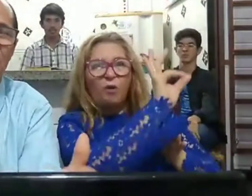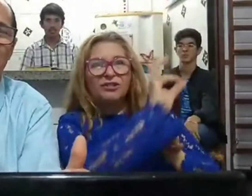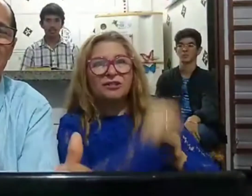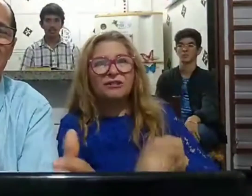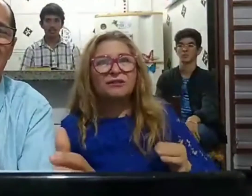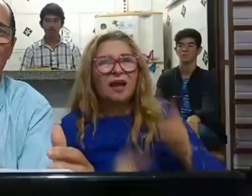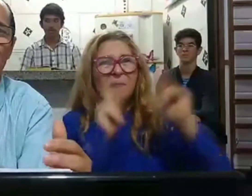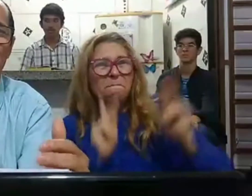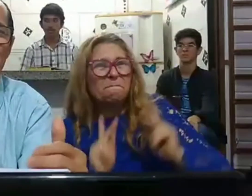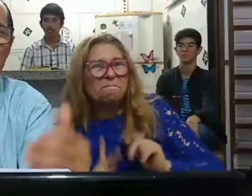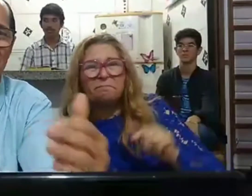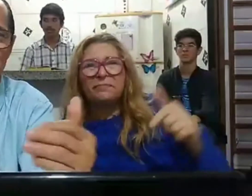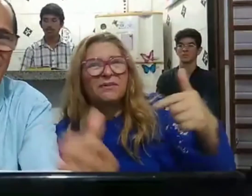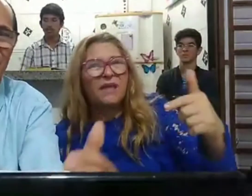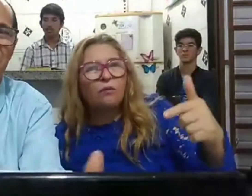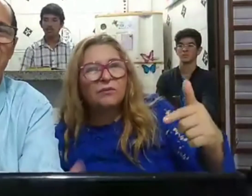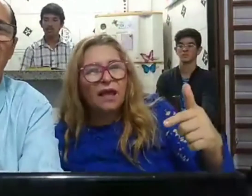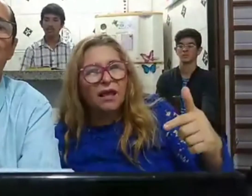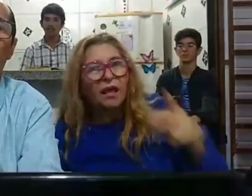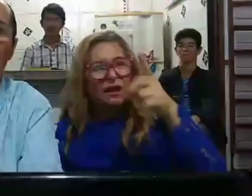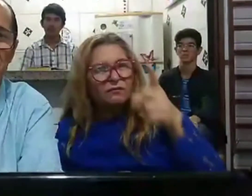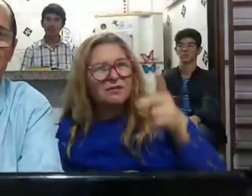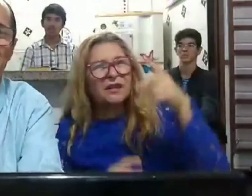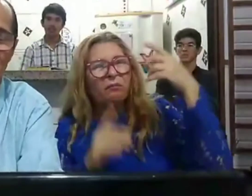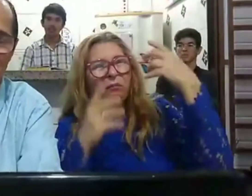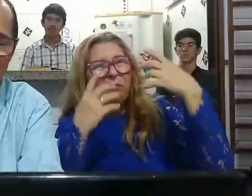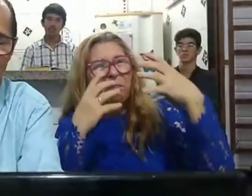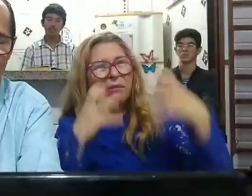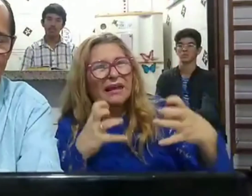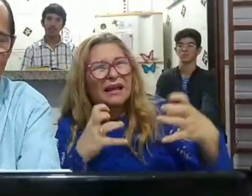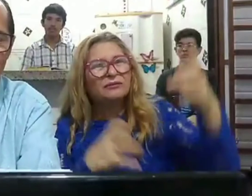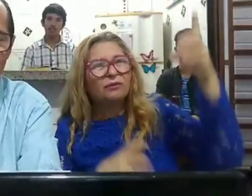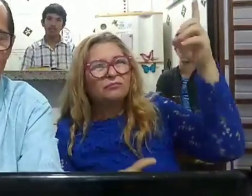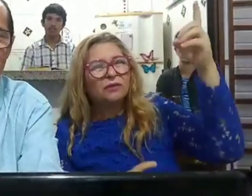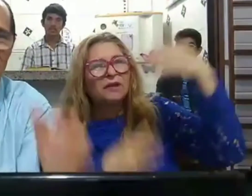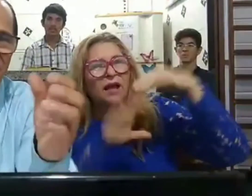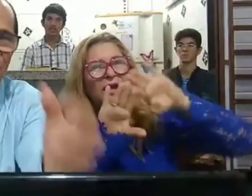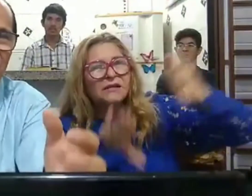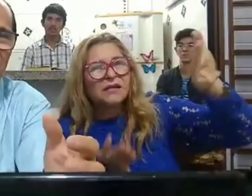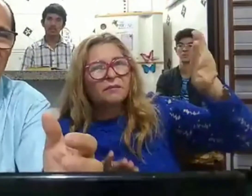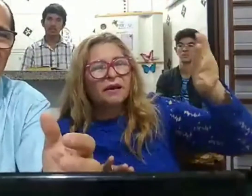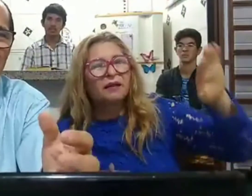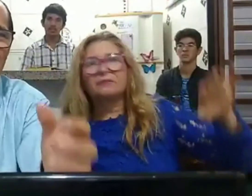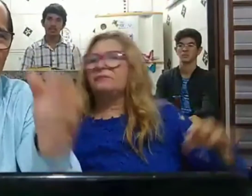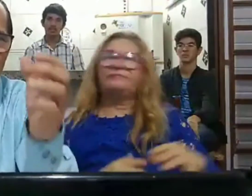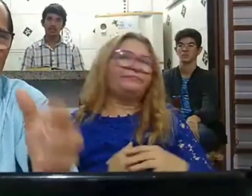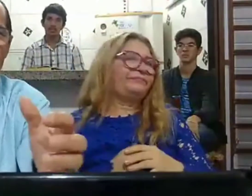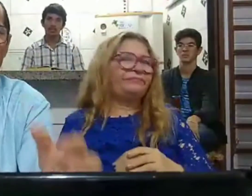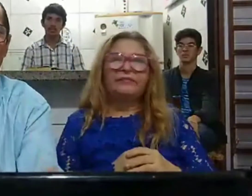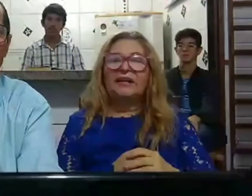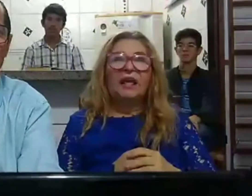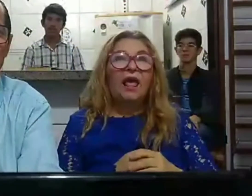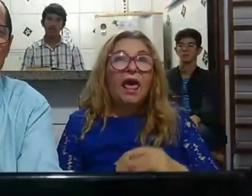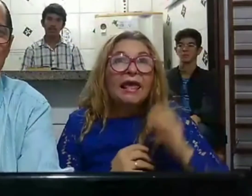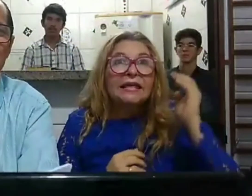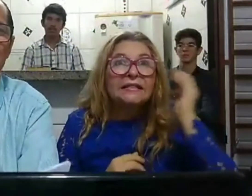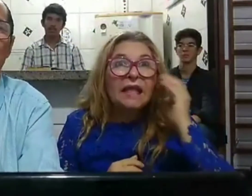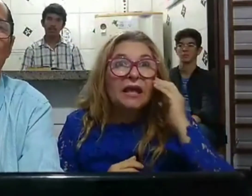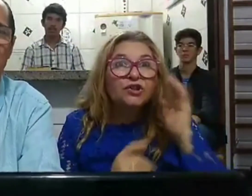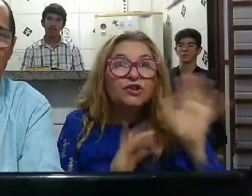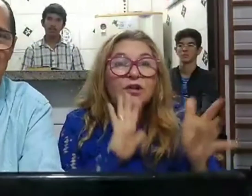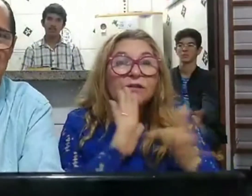com Deus, há uma inimizade entre você e ele por causa do seu pecado. Jesus, ele morreu para produzir